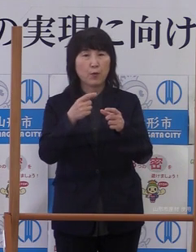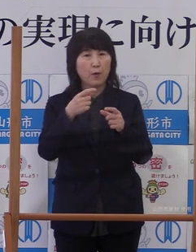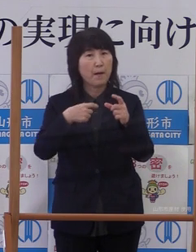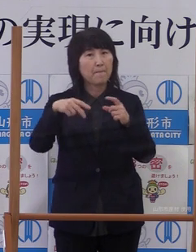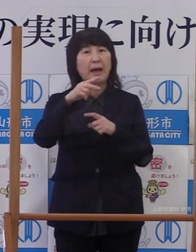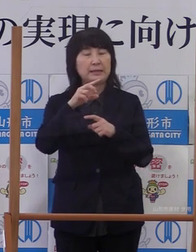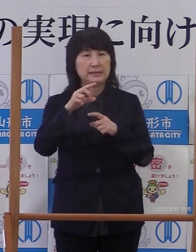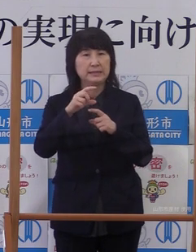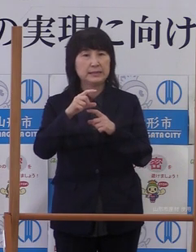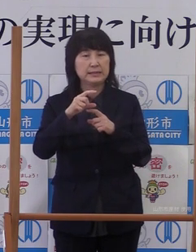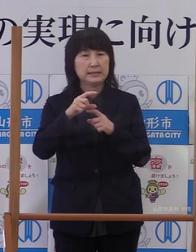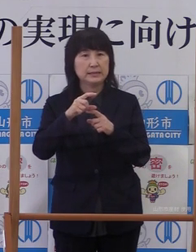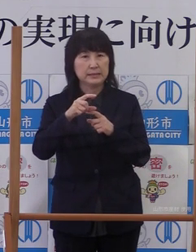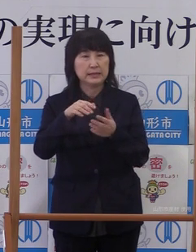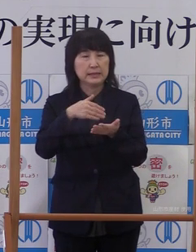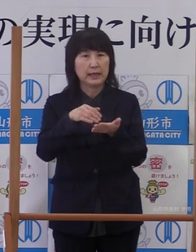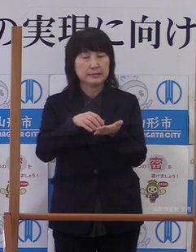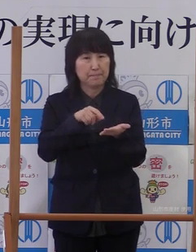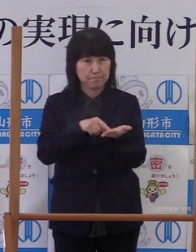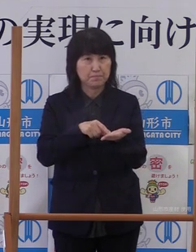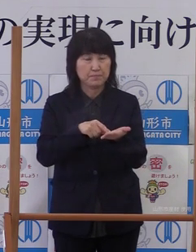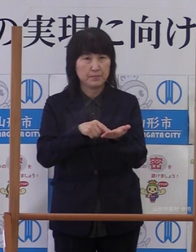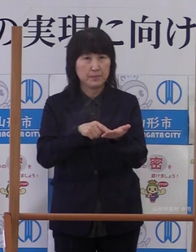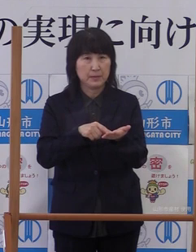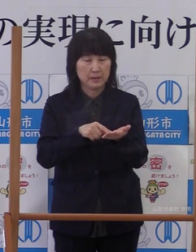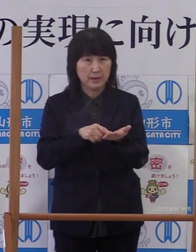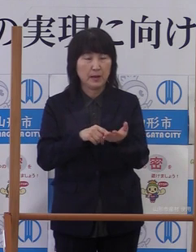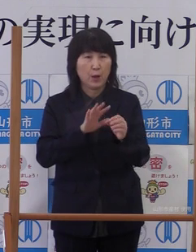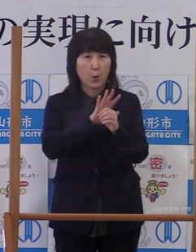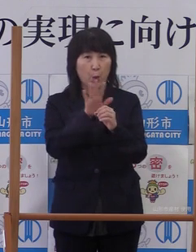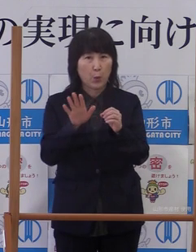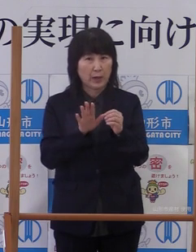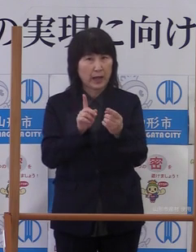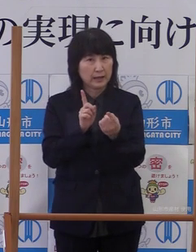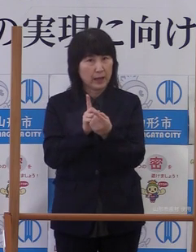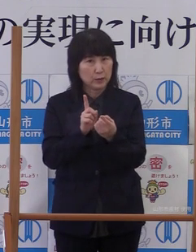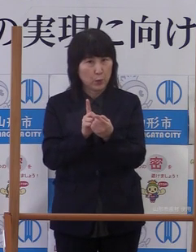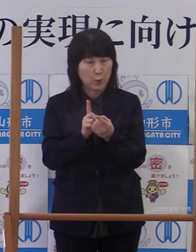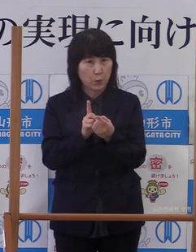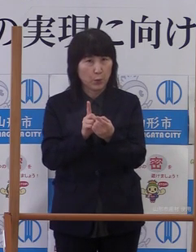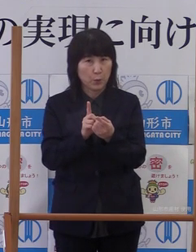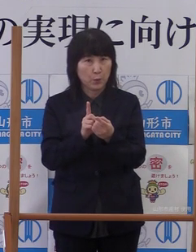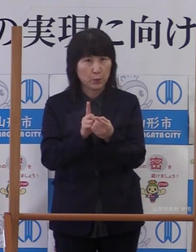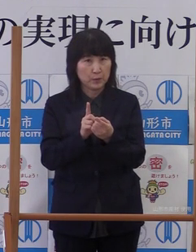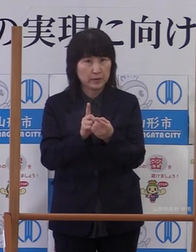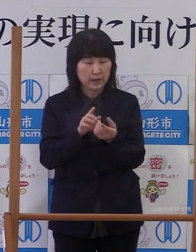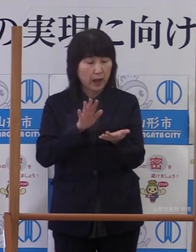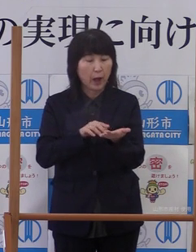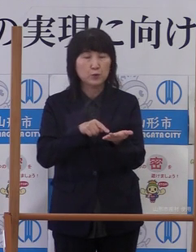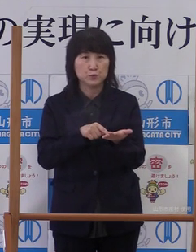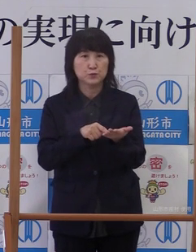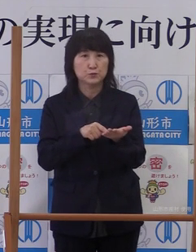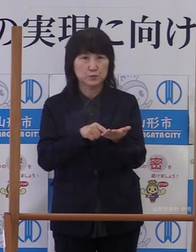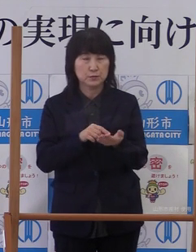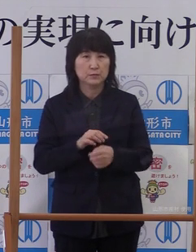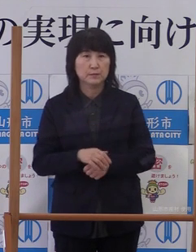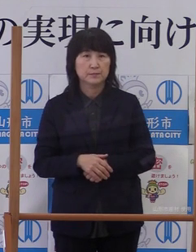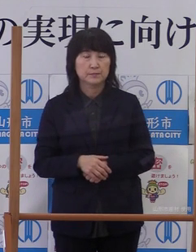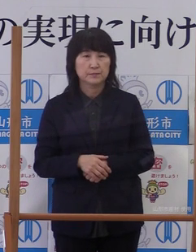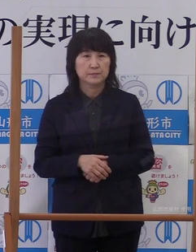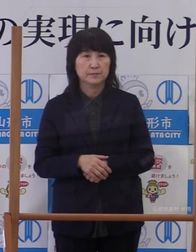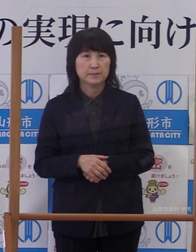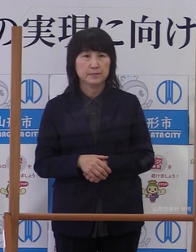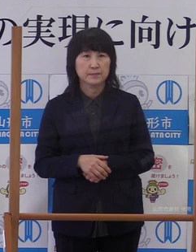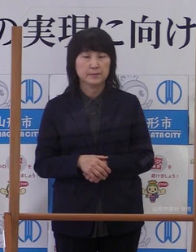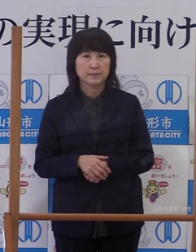かね、計上されているところと、コロナウイルスに対応するところということで明記されておりますけれども、まだち